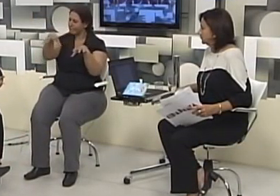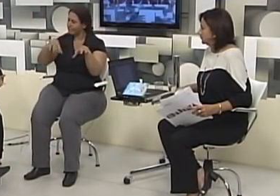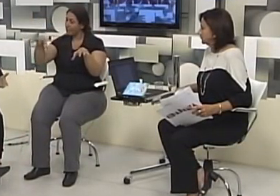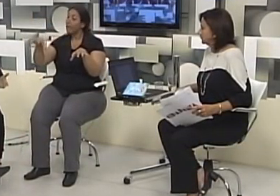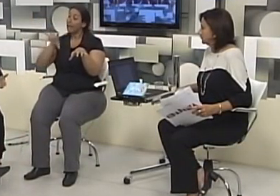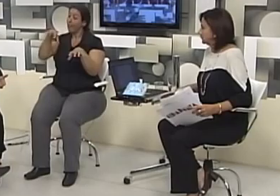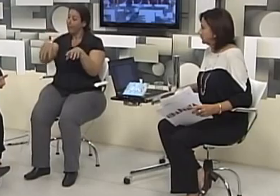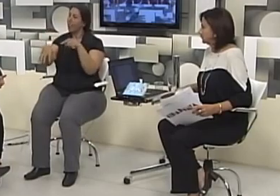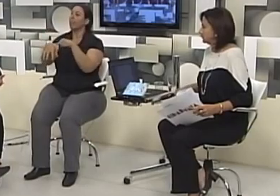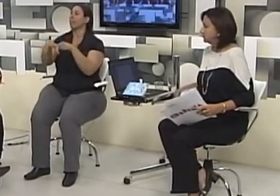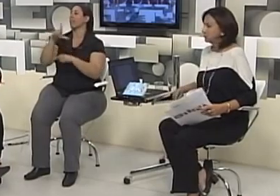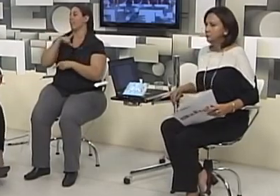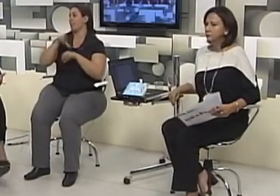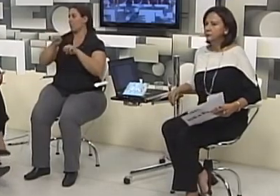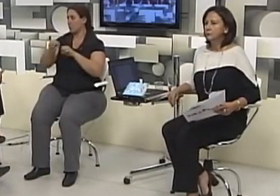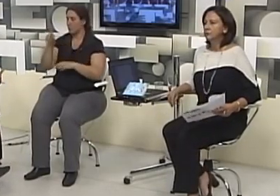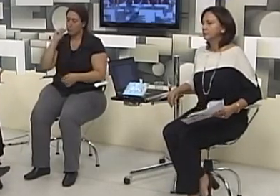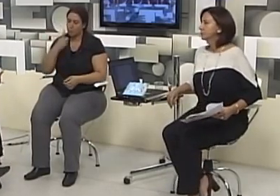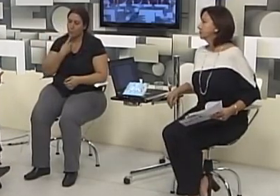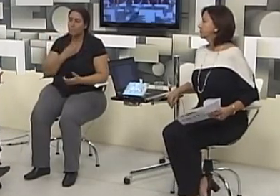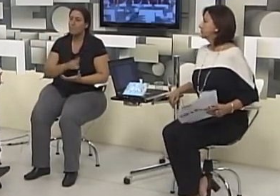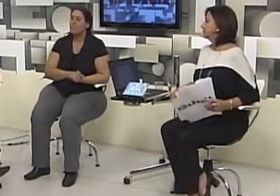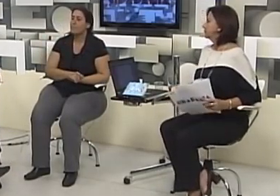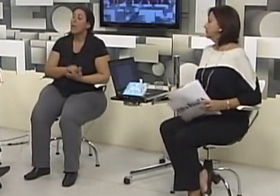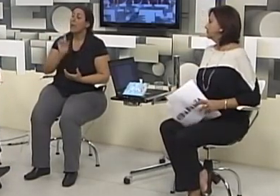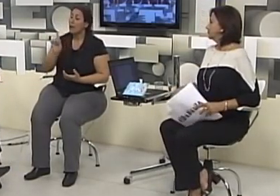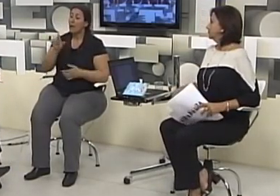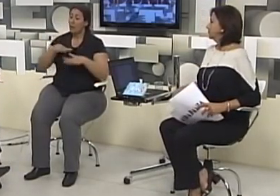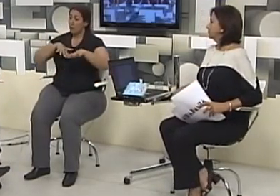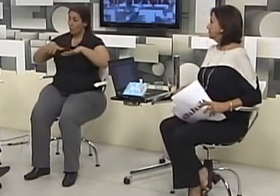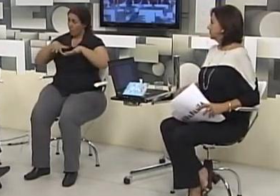surdos também está inserida. Junto com esse movimento, há